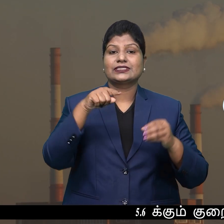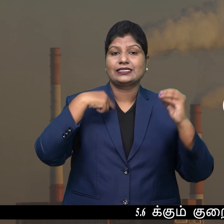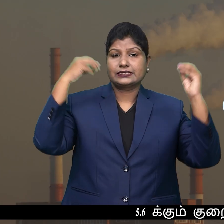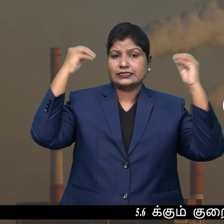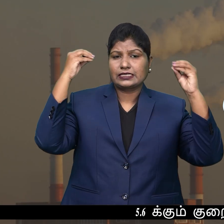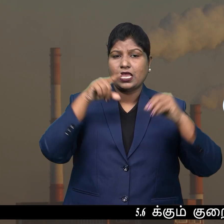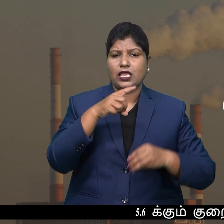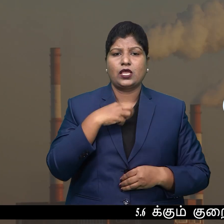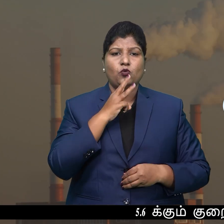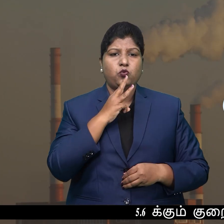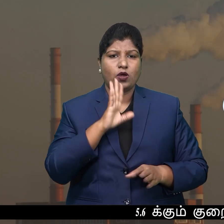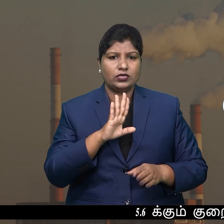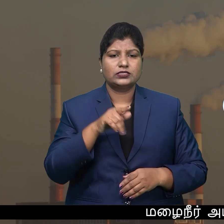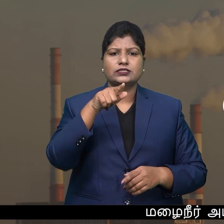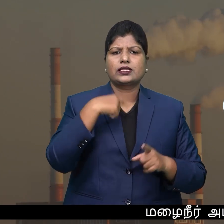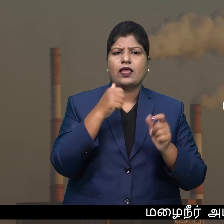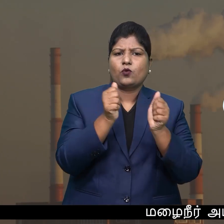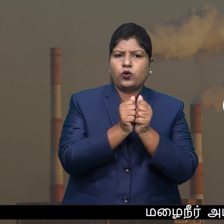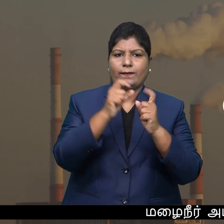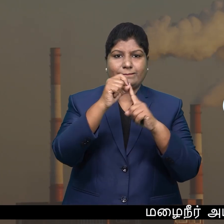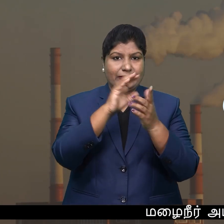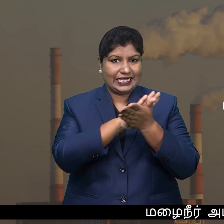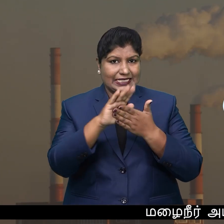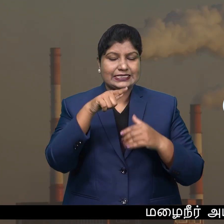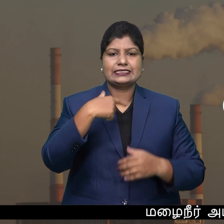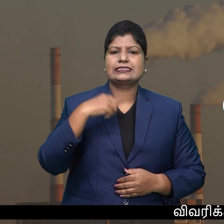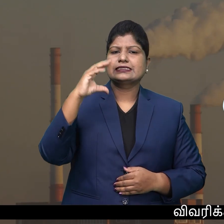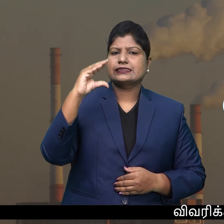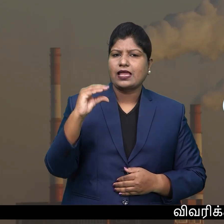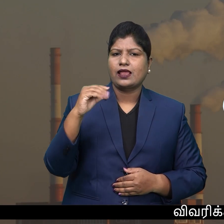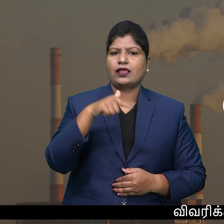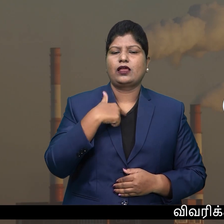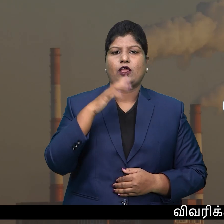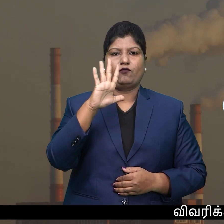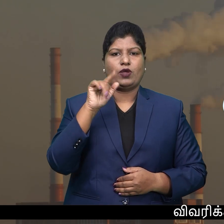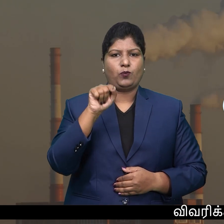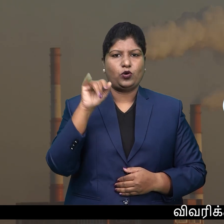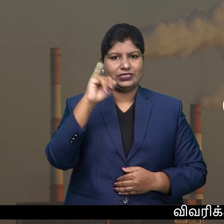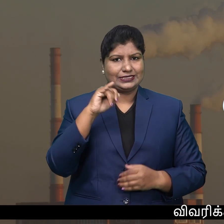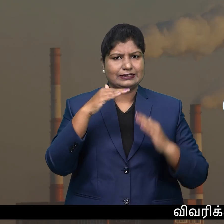5.6க்கு குறைவான pH கொண்ட மழைநீர் அமில மழை என்று விவரிக்கப்படுகிறது.